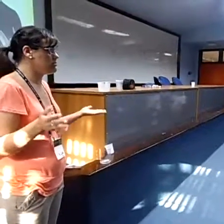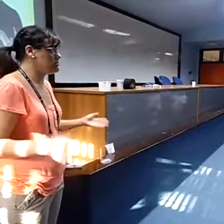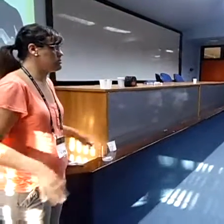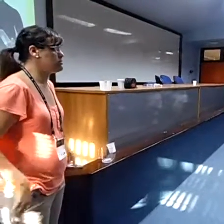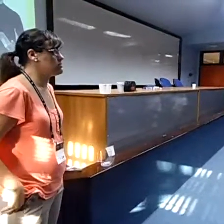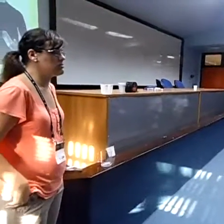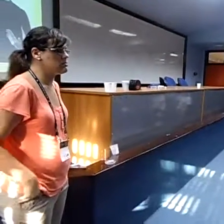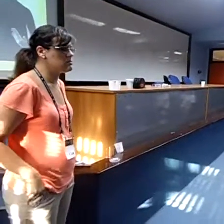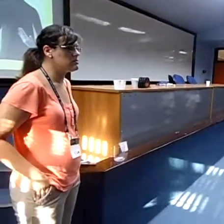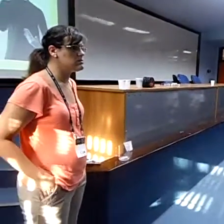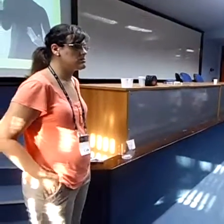ainda depois.